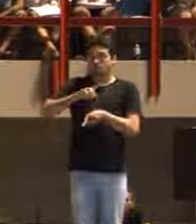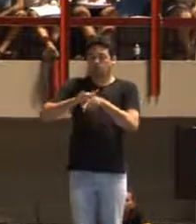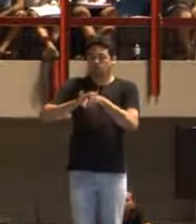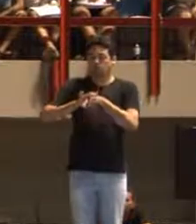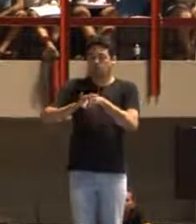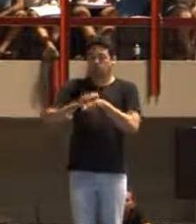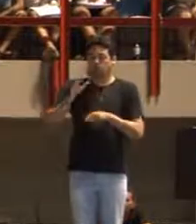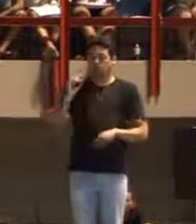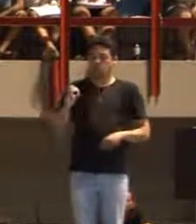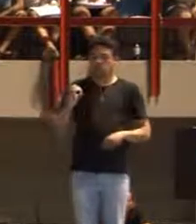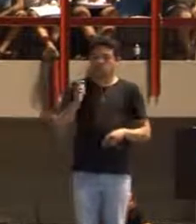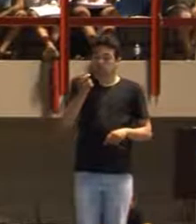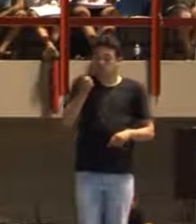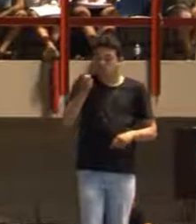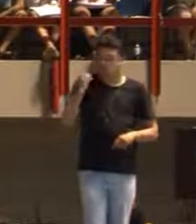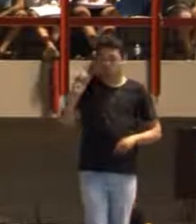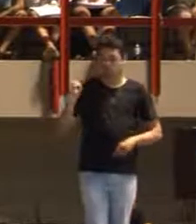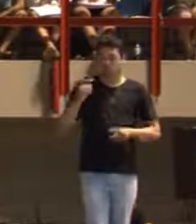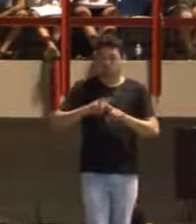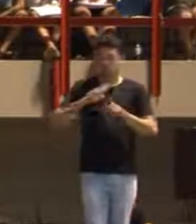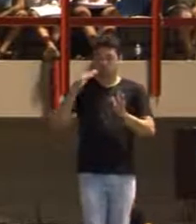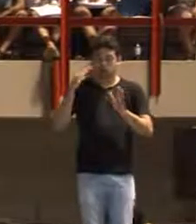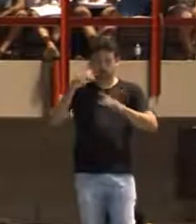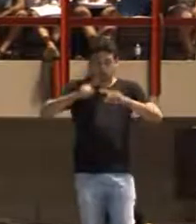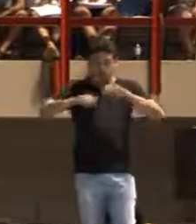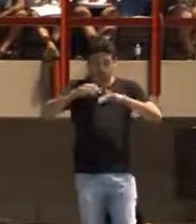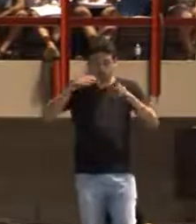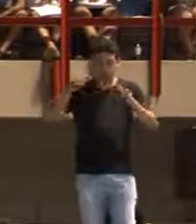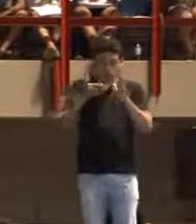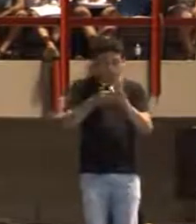é praticamente zero. Porque todo o material que é usado